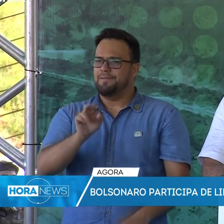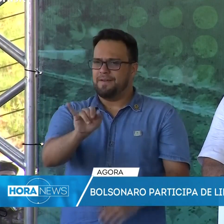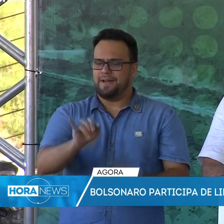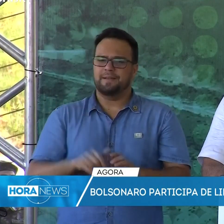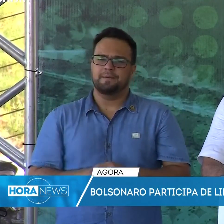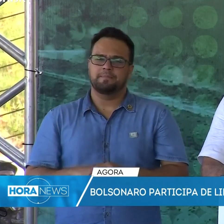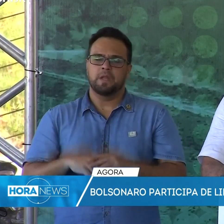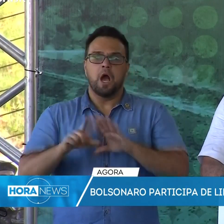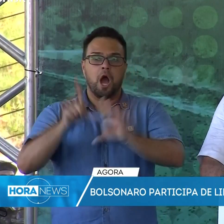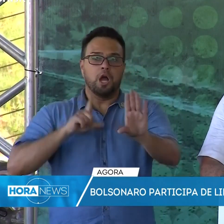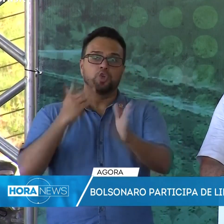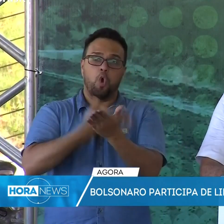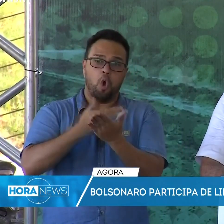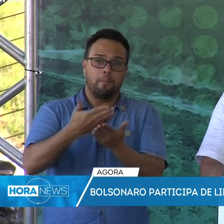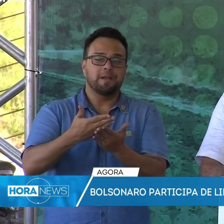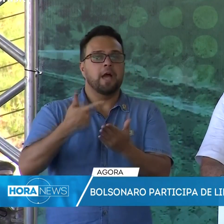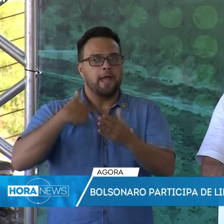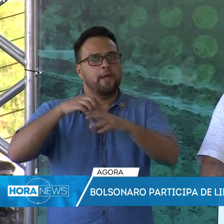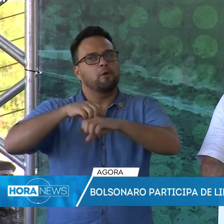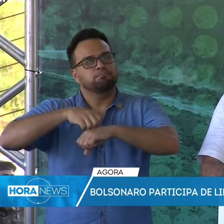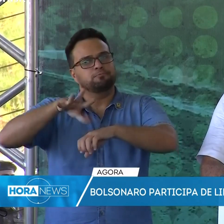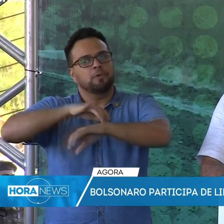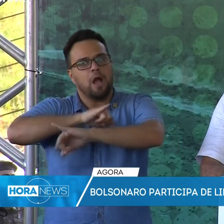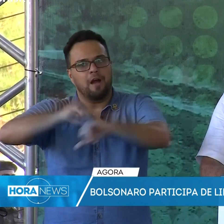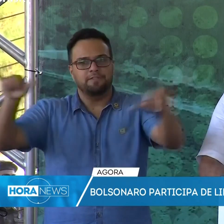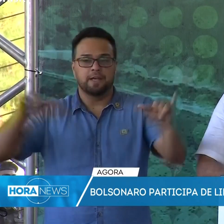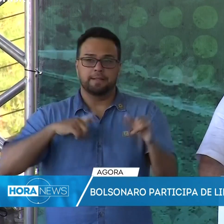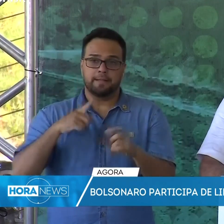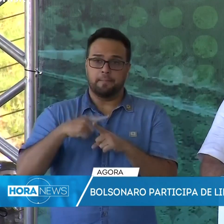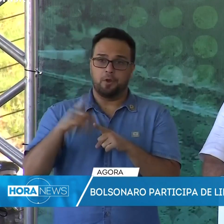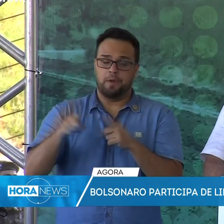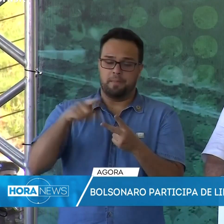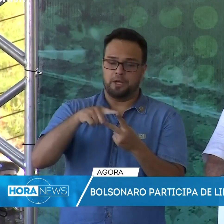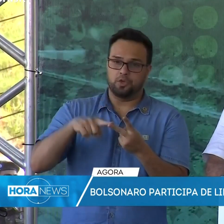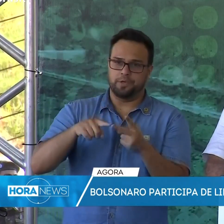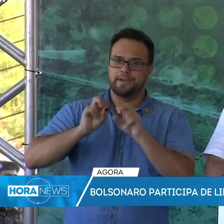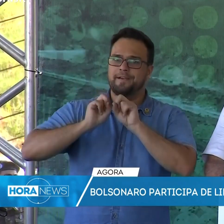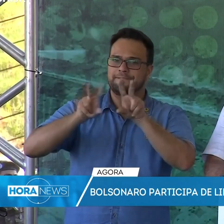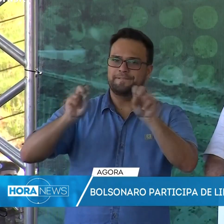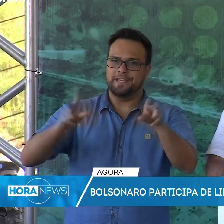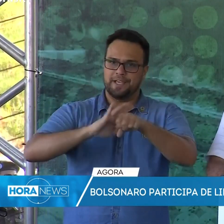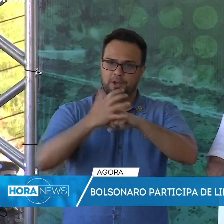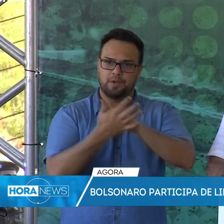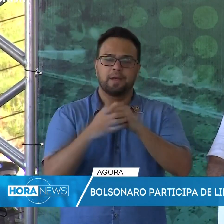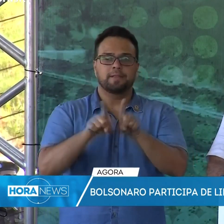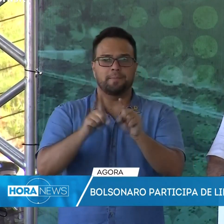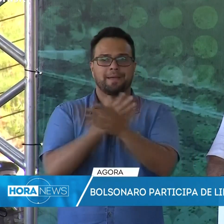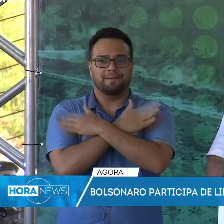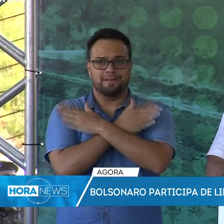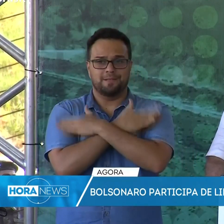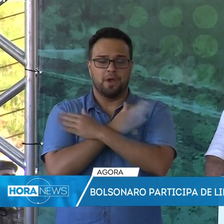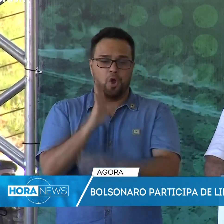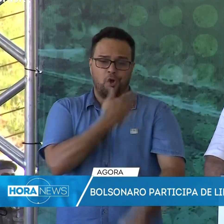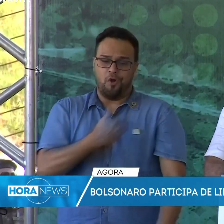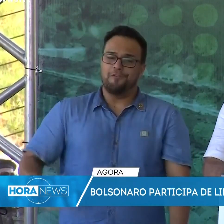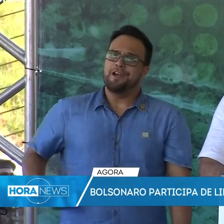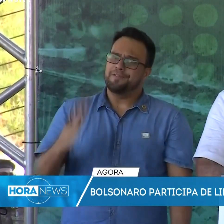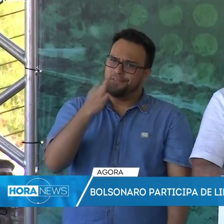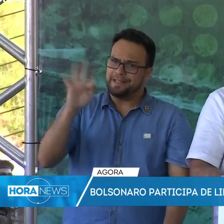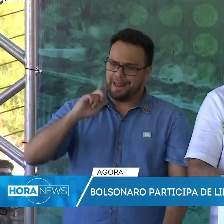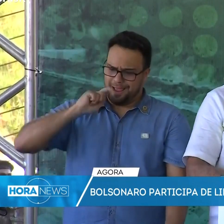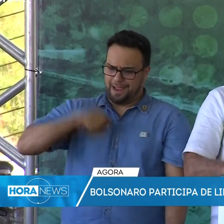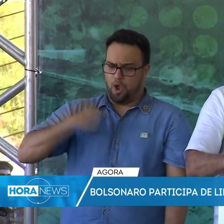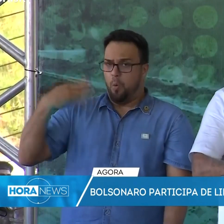Desde o começo eu disse que tínhamos dois problemas, o vírus e o desemprego. O governo federal, eu,